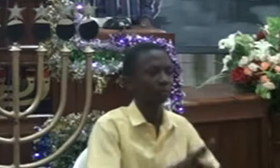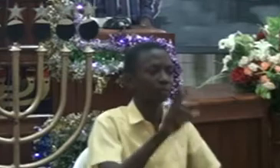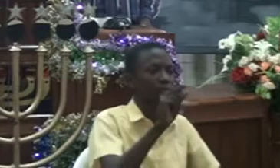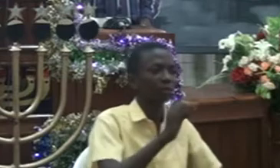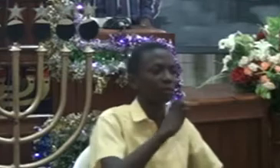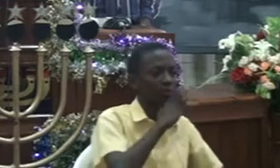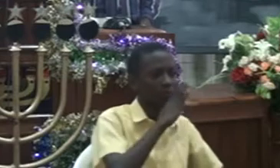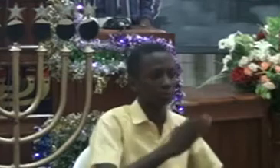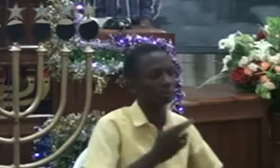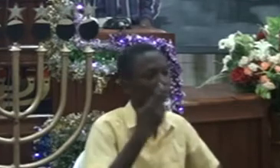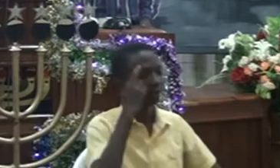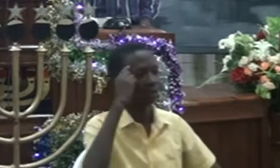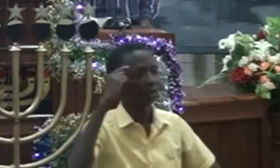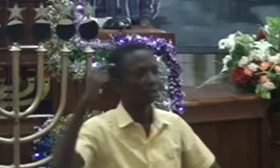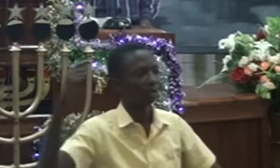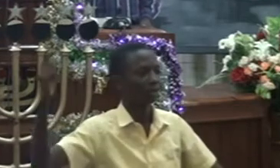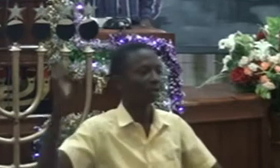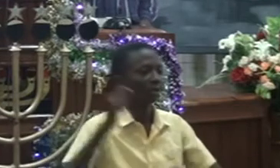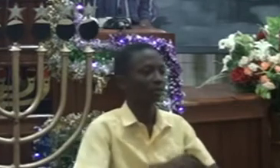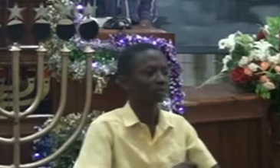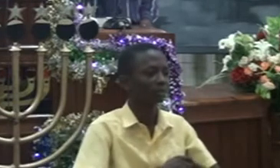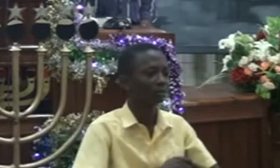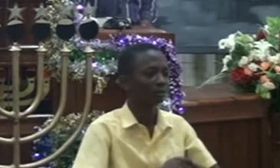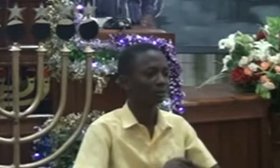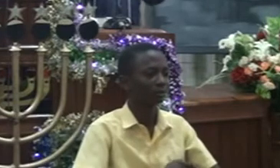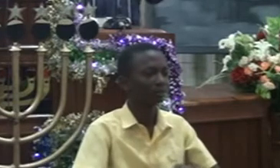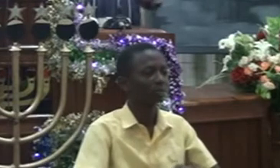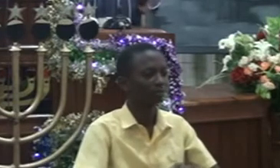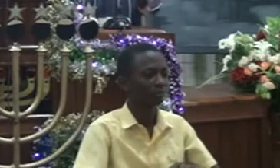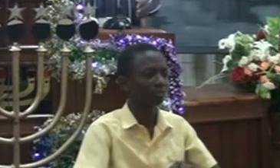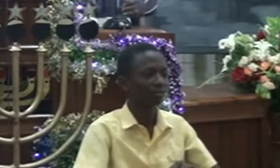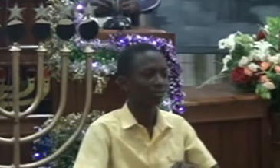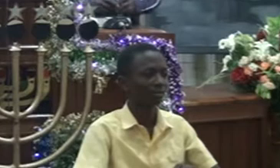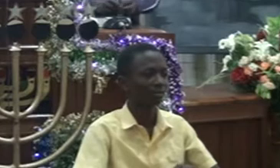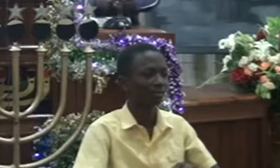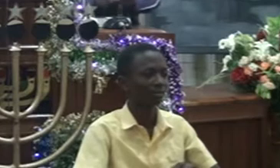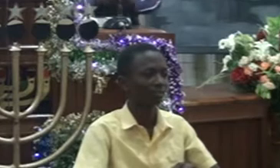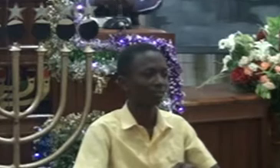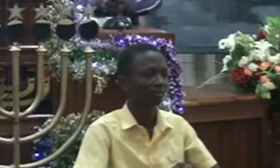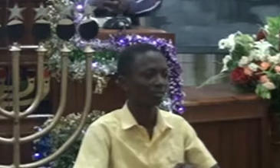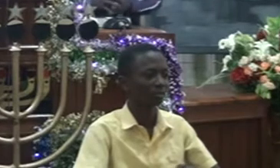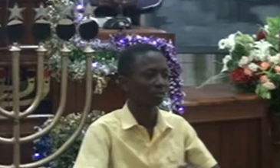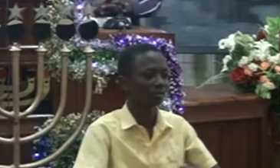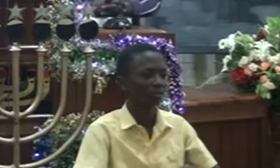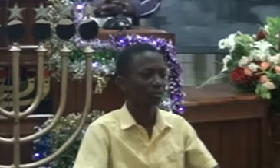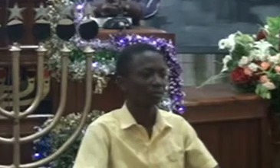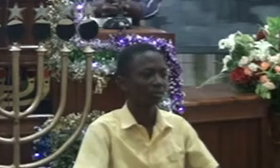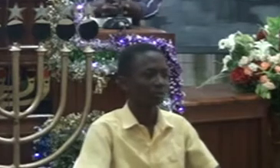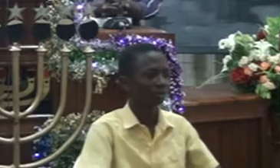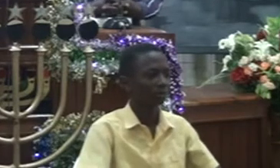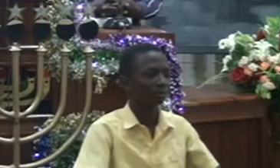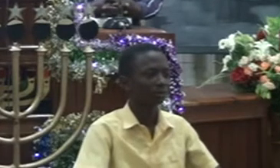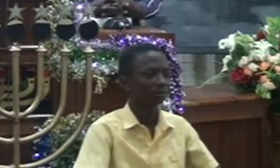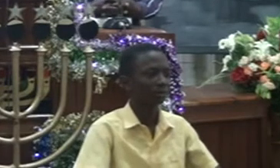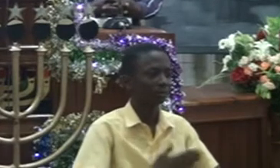hasard. Na ninajua ya kwamba hii kuonekana tu yenu hapa haiko vya kubahatisha bahatisha.